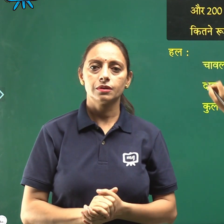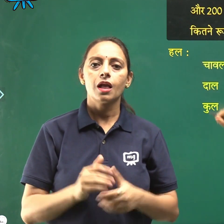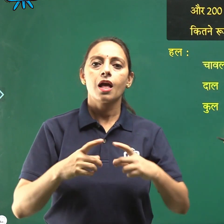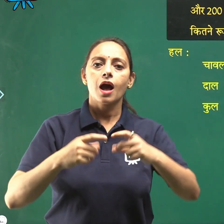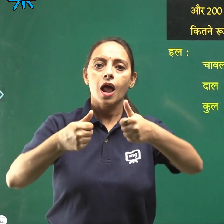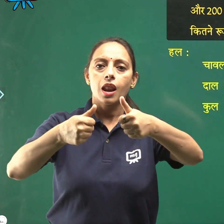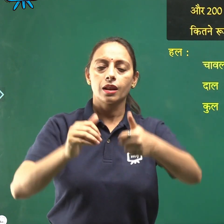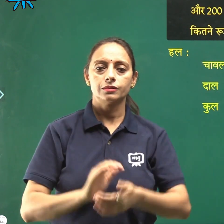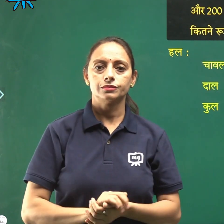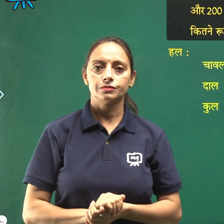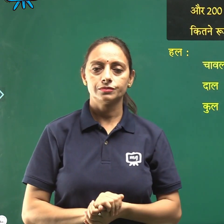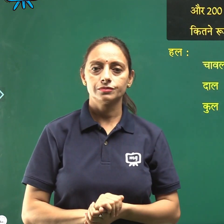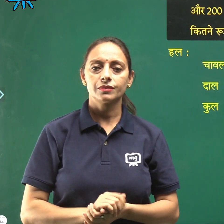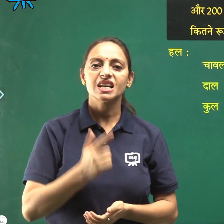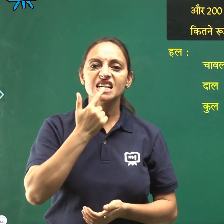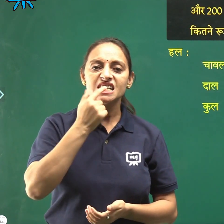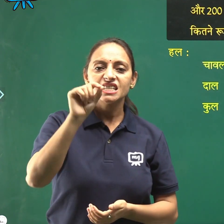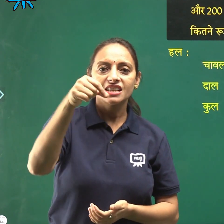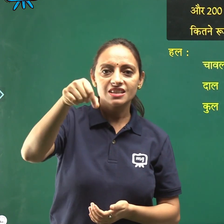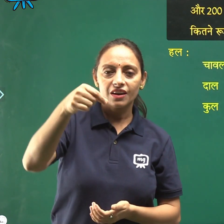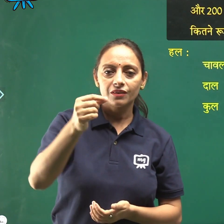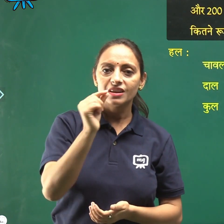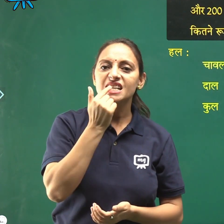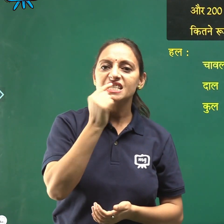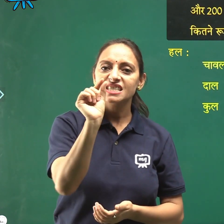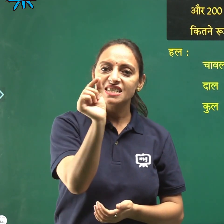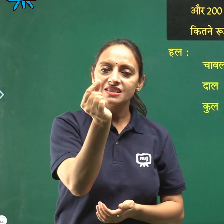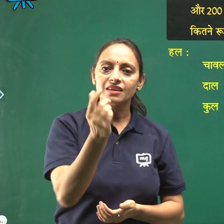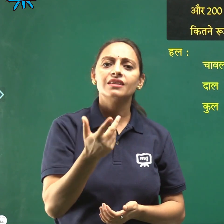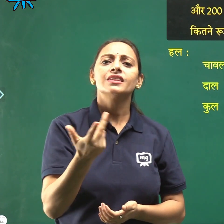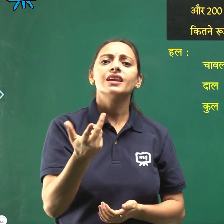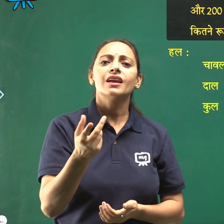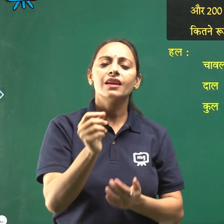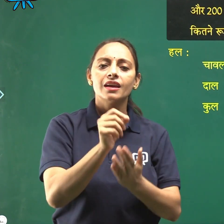हल, चावल कितने के लेती है राधा?